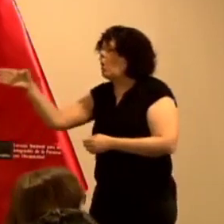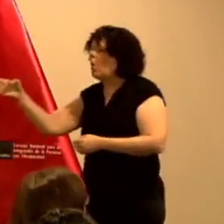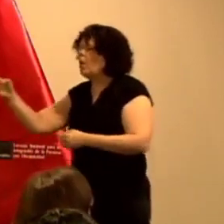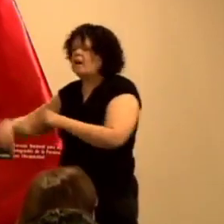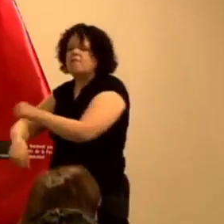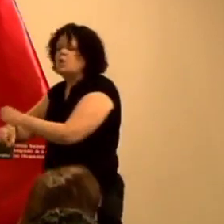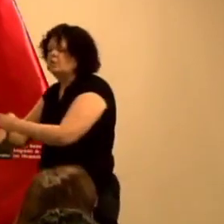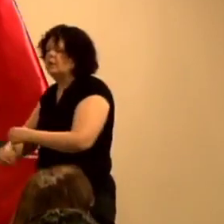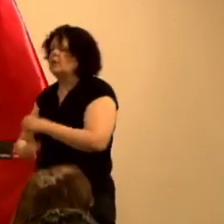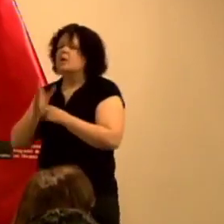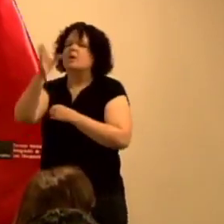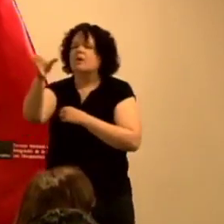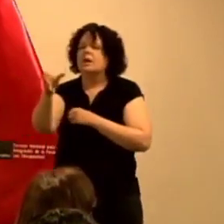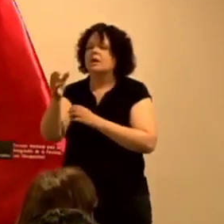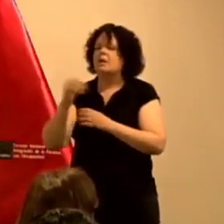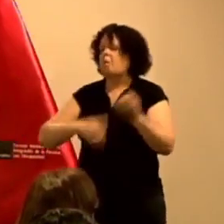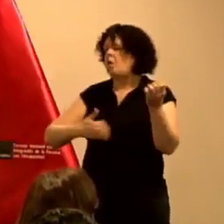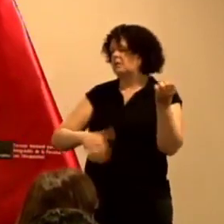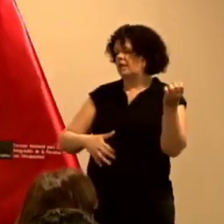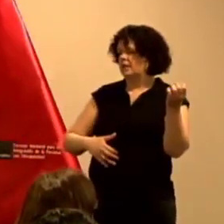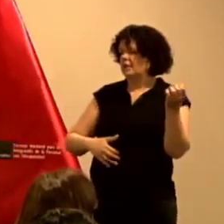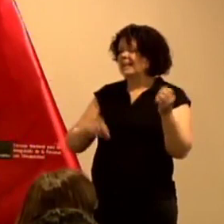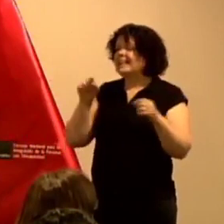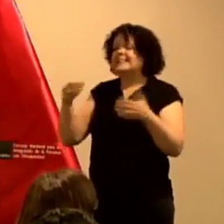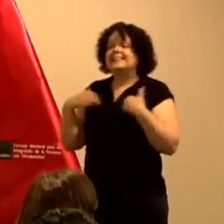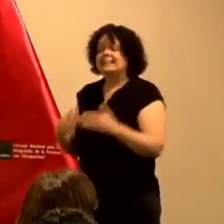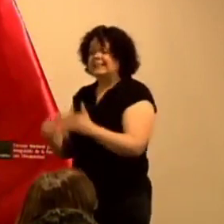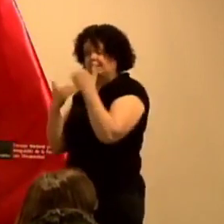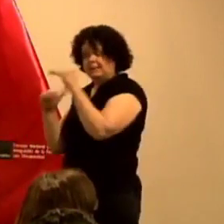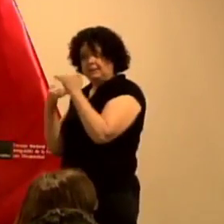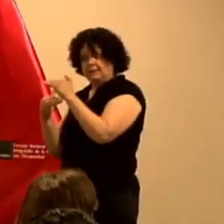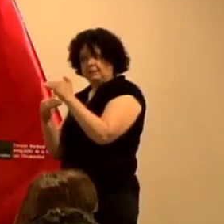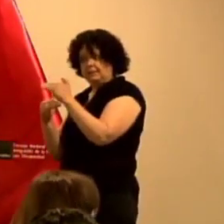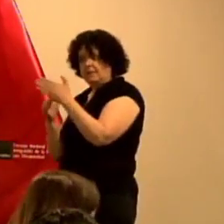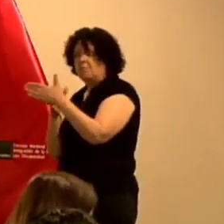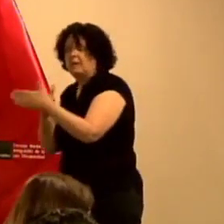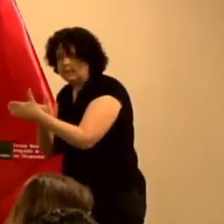etcétera, no me quiero explayar. Si tiene esas limitaciones, ¿no?